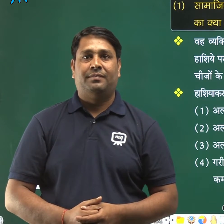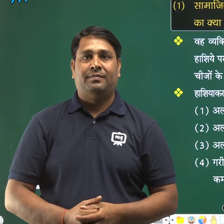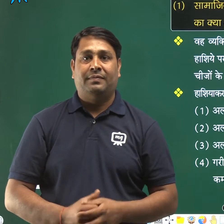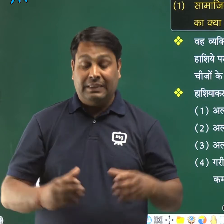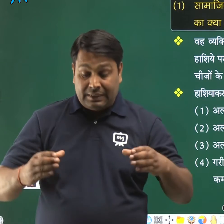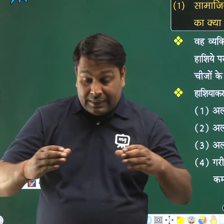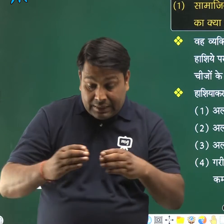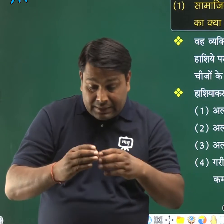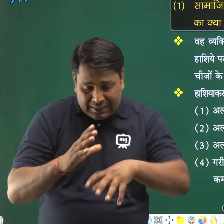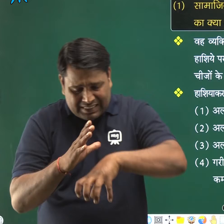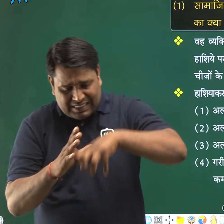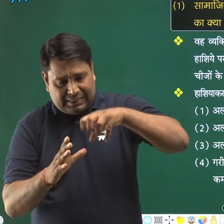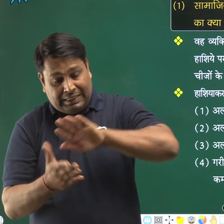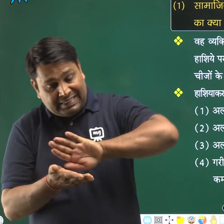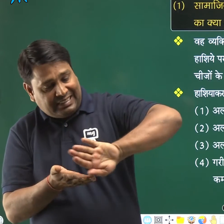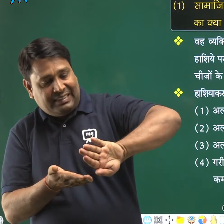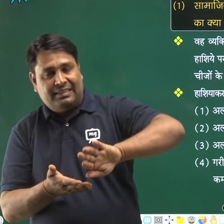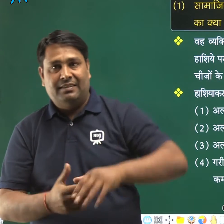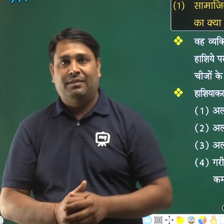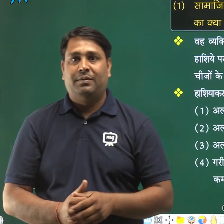हाशिए पर